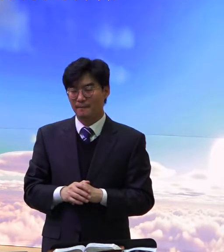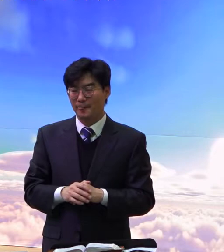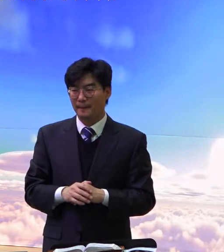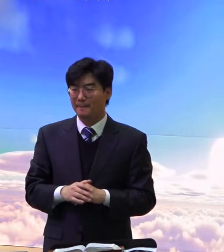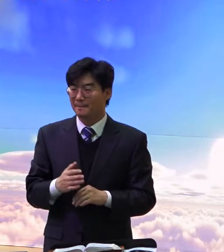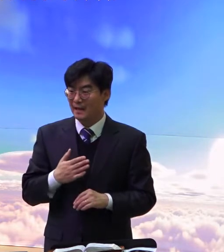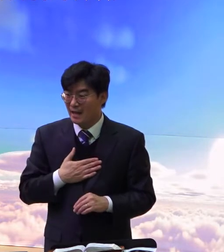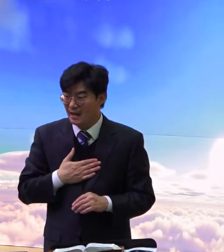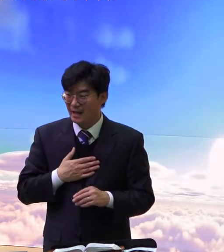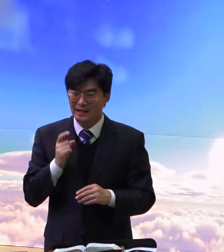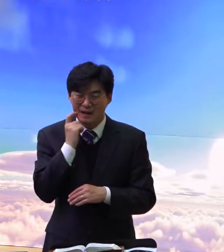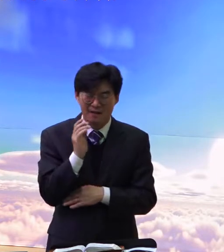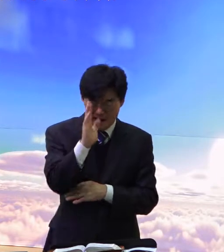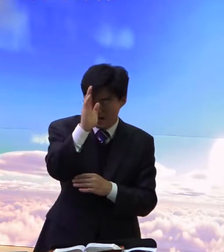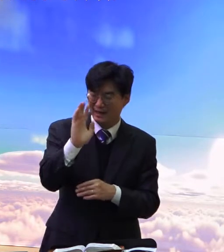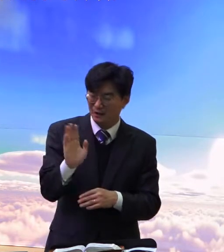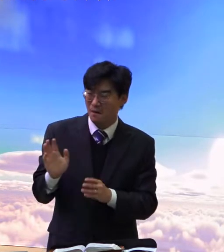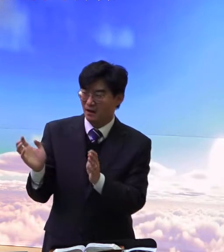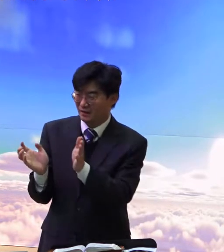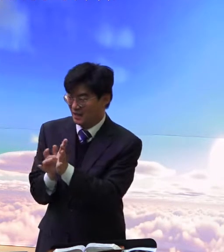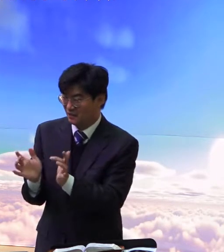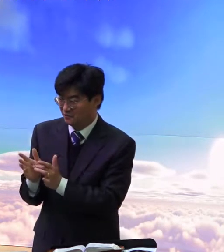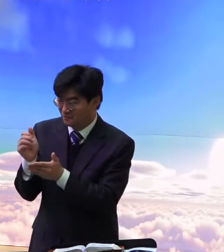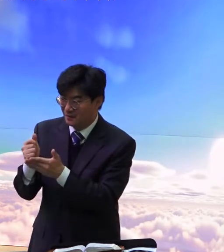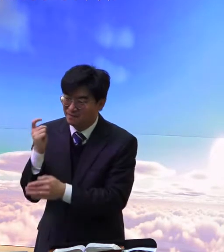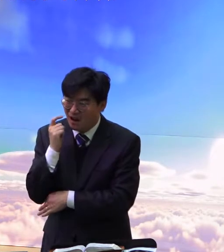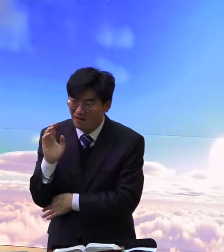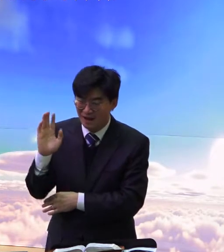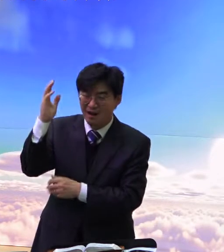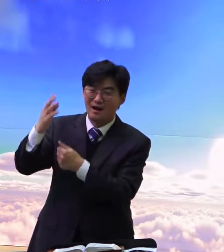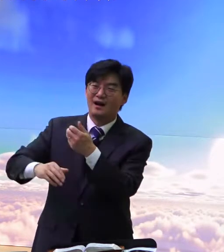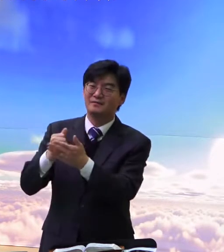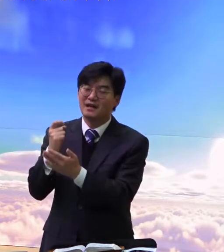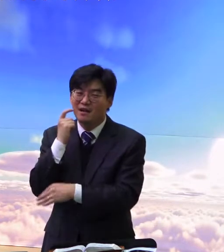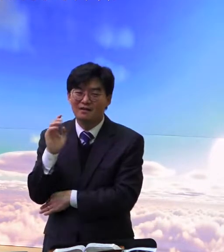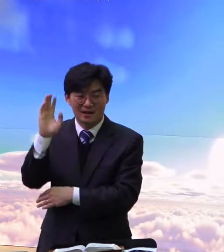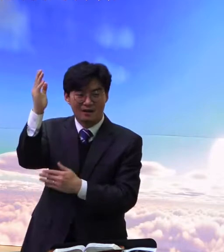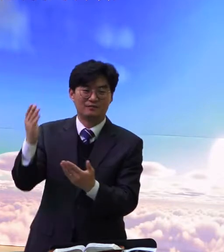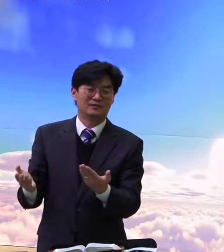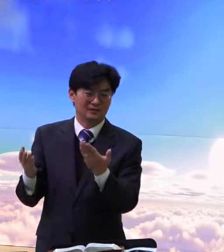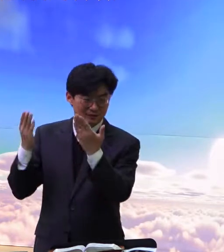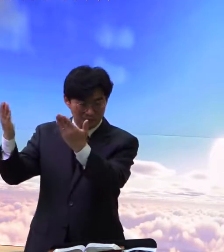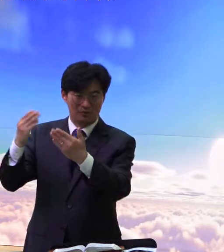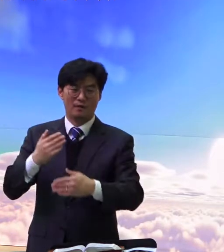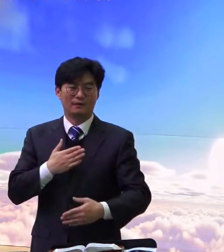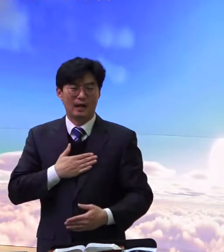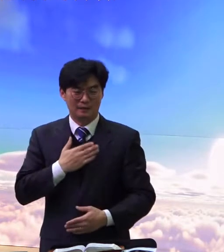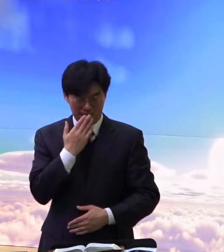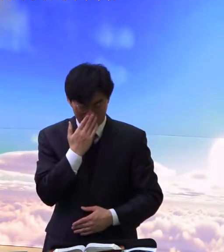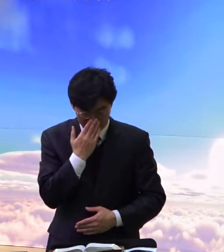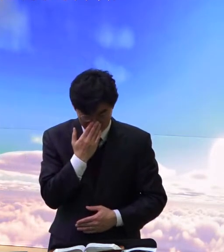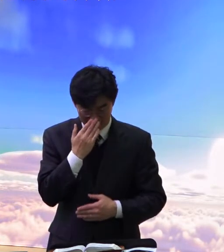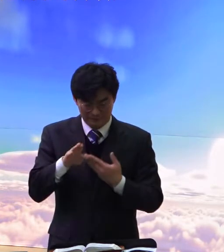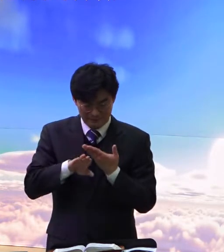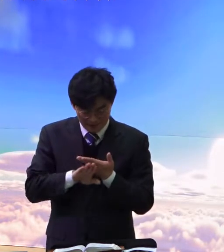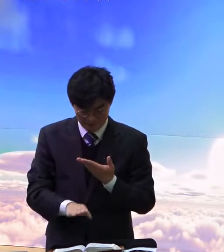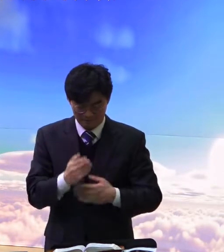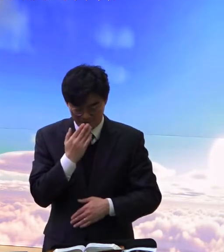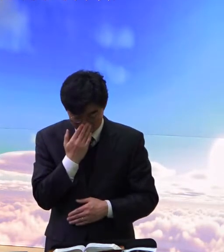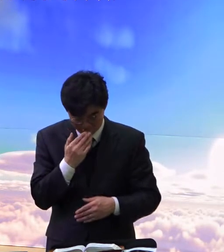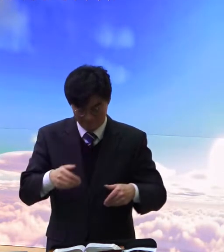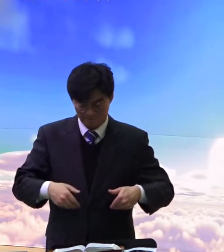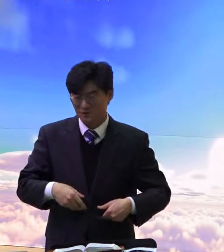사랑하는 여러분, 예수님이 우리 마음 가운데 임재한 그 삶을 사는 것이 정말